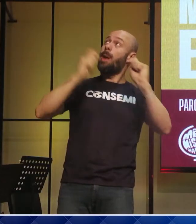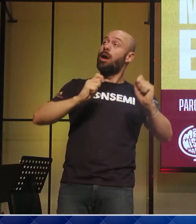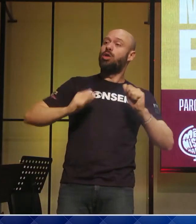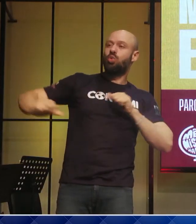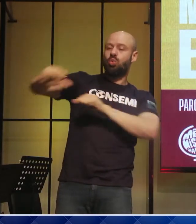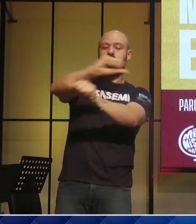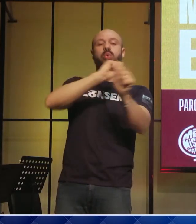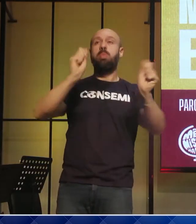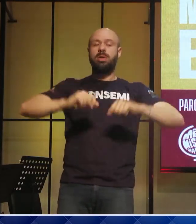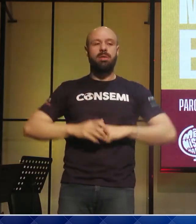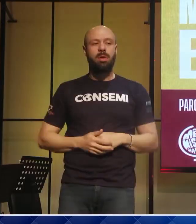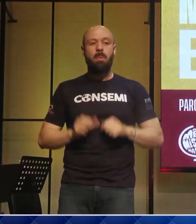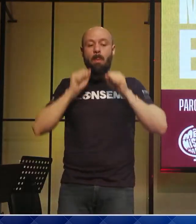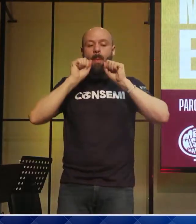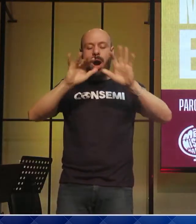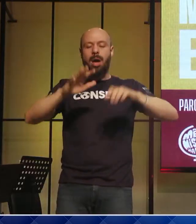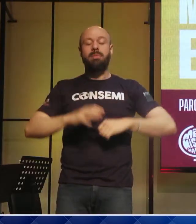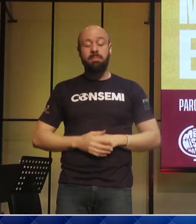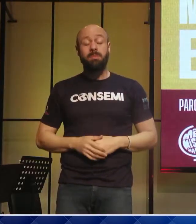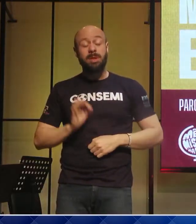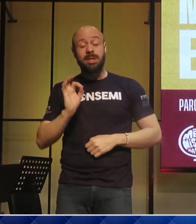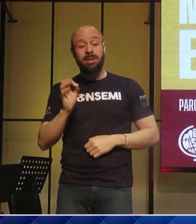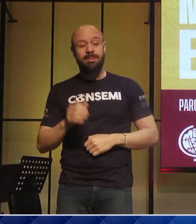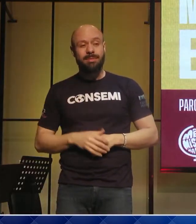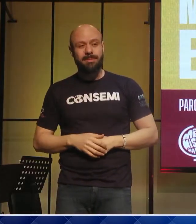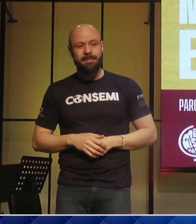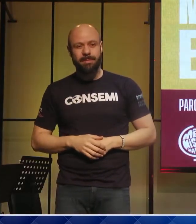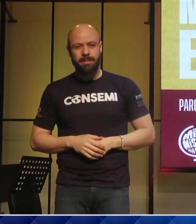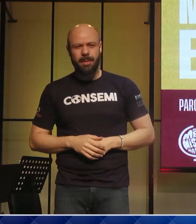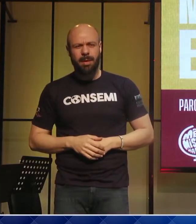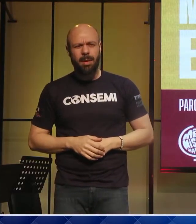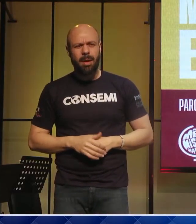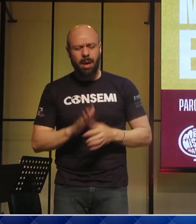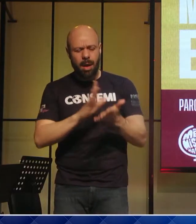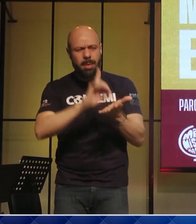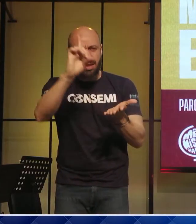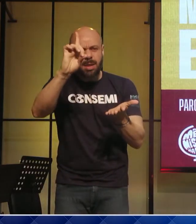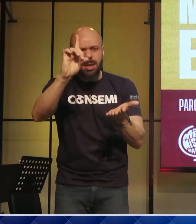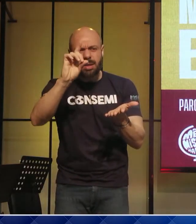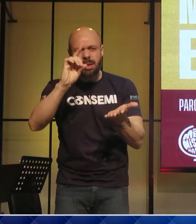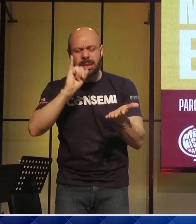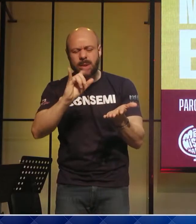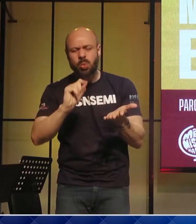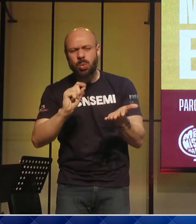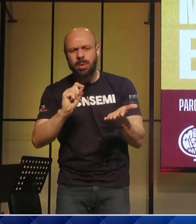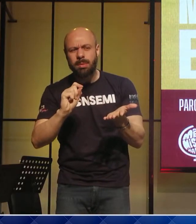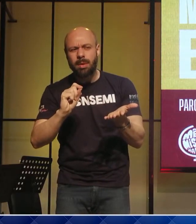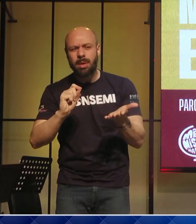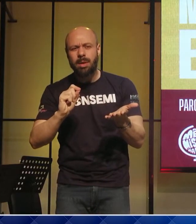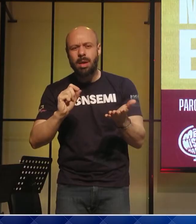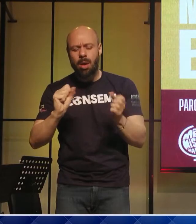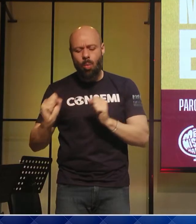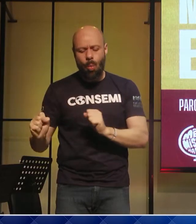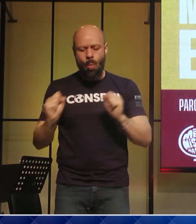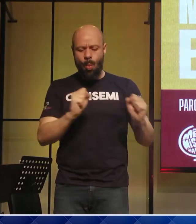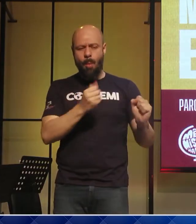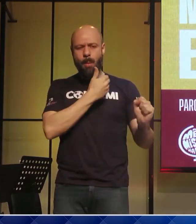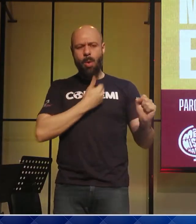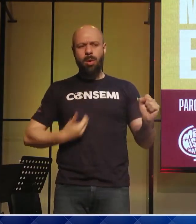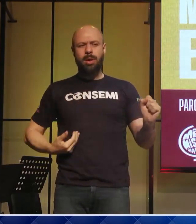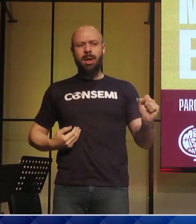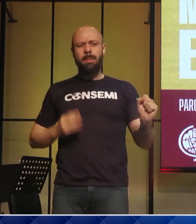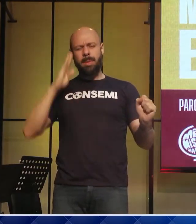E o texto diz que toda a autoridade foi dada a Jesus. E ele entregou